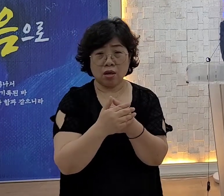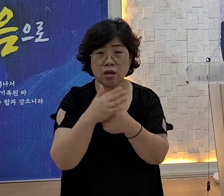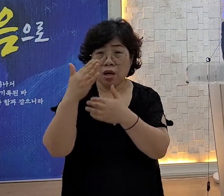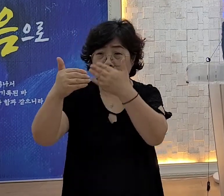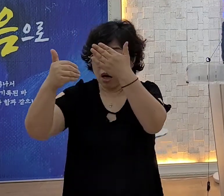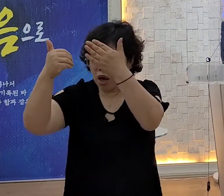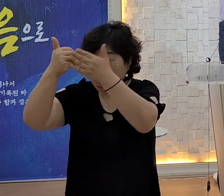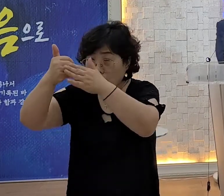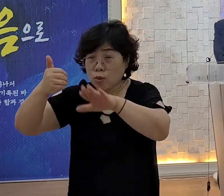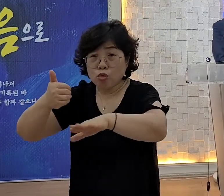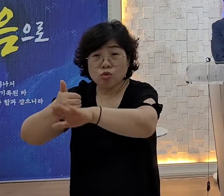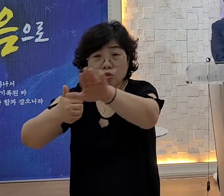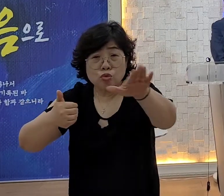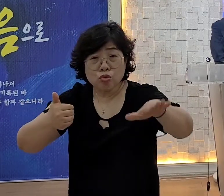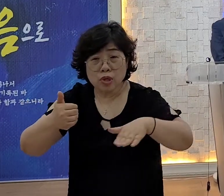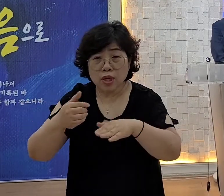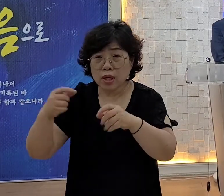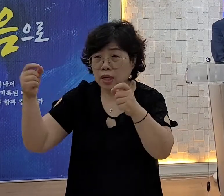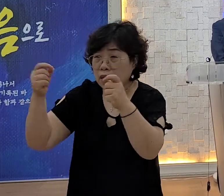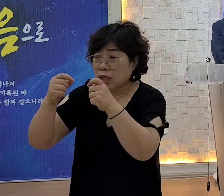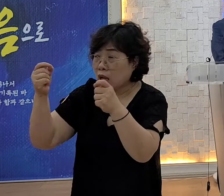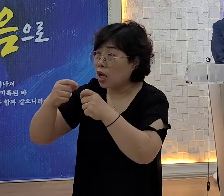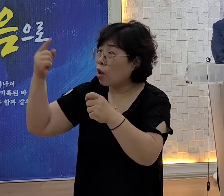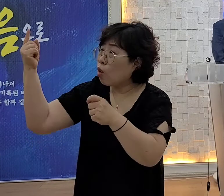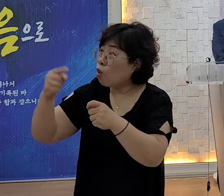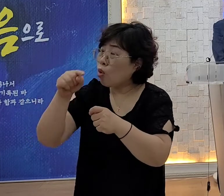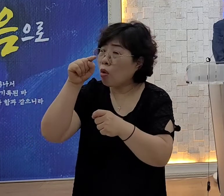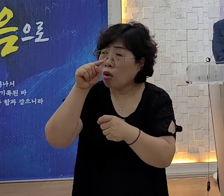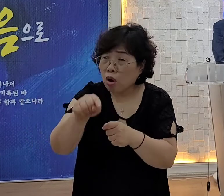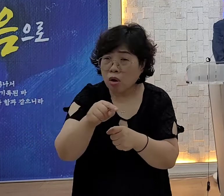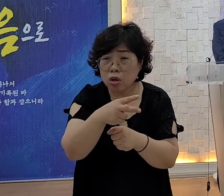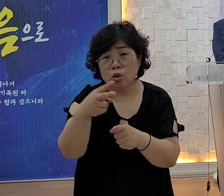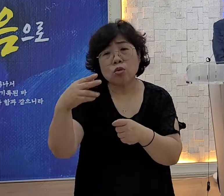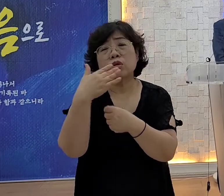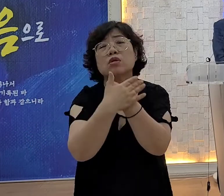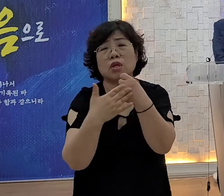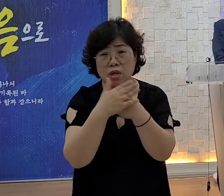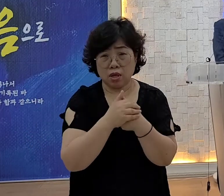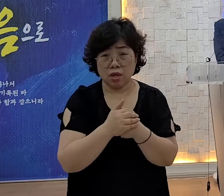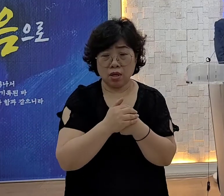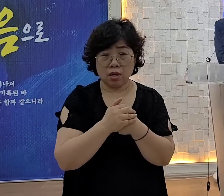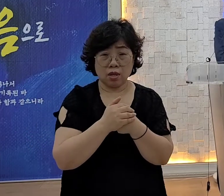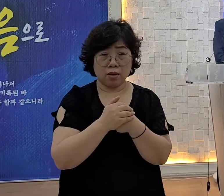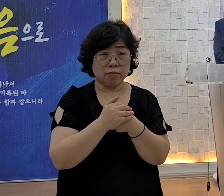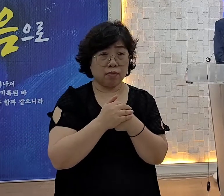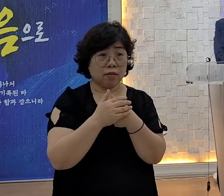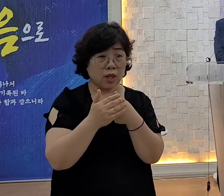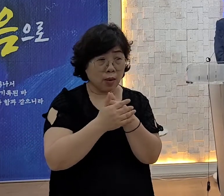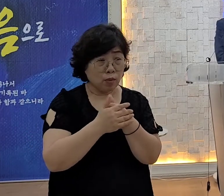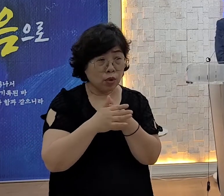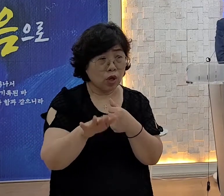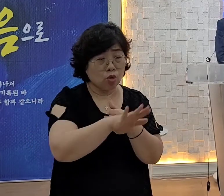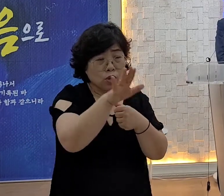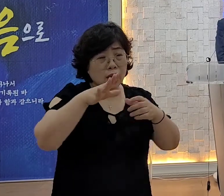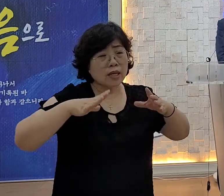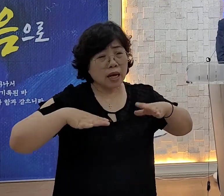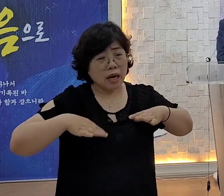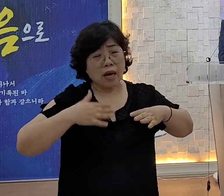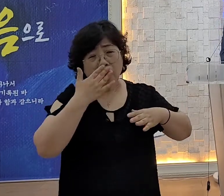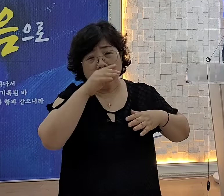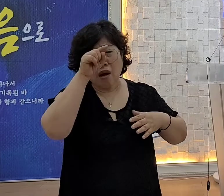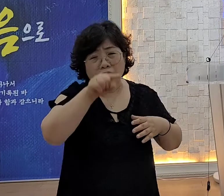그래서 우리가 자랑을 한다면 뭘 자랑한다고요? 우리에게 찾아오셔서 은혜